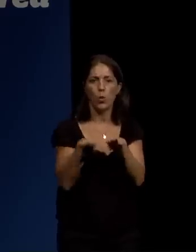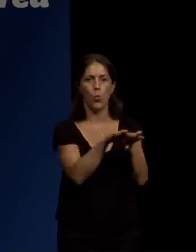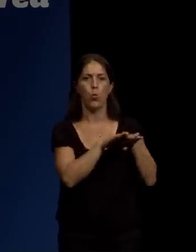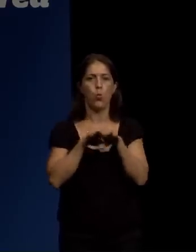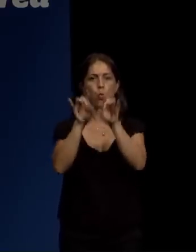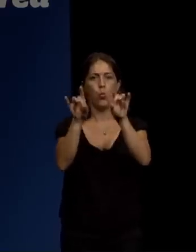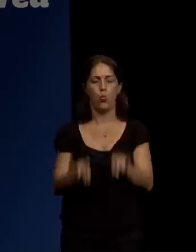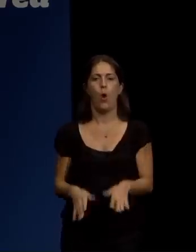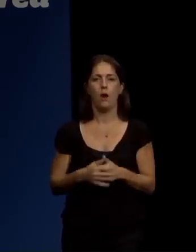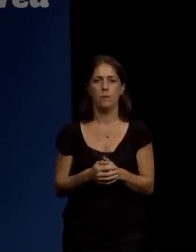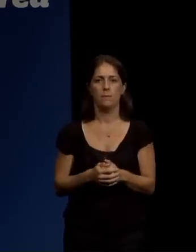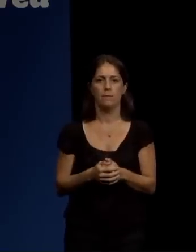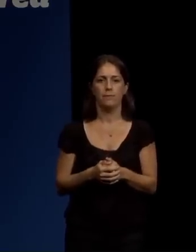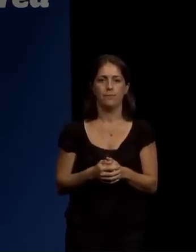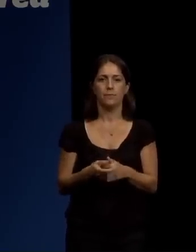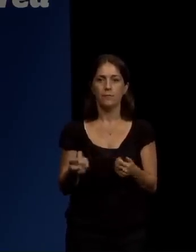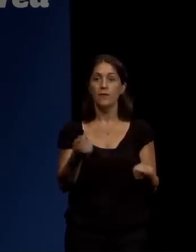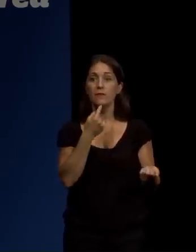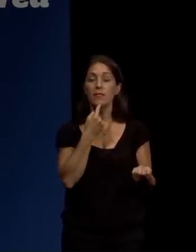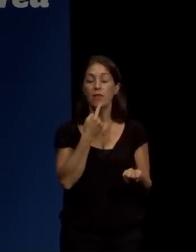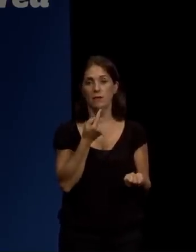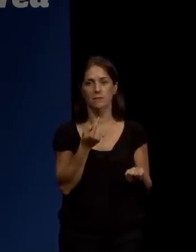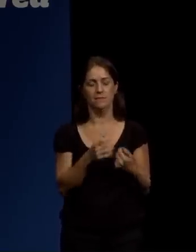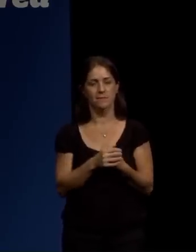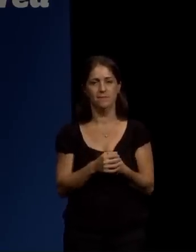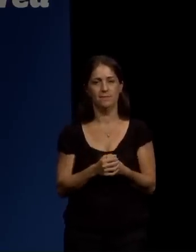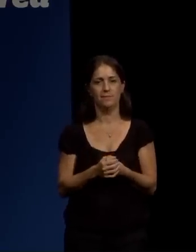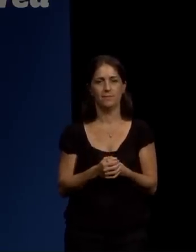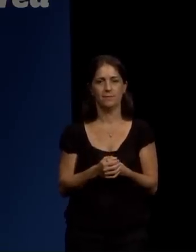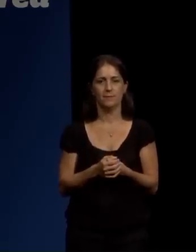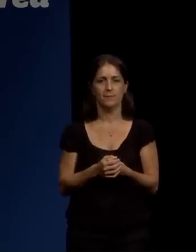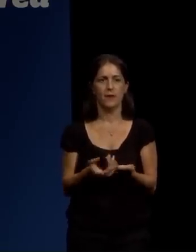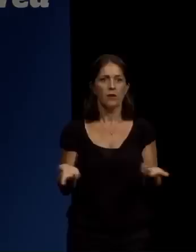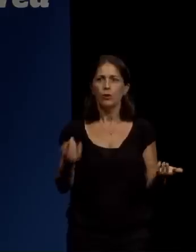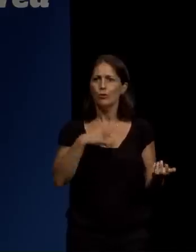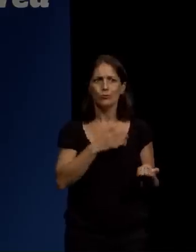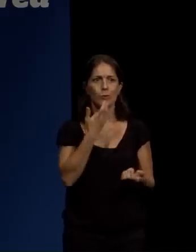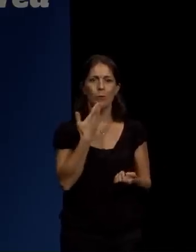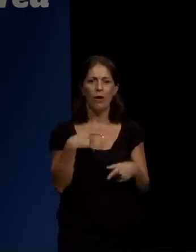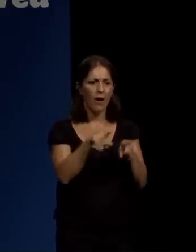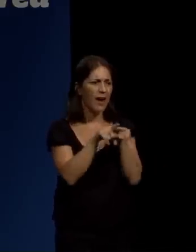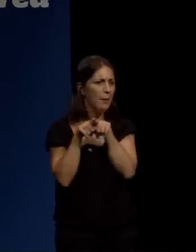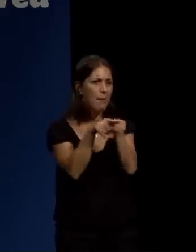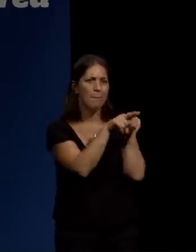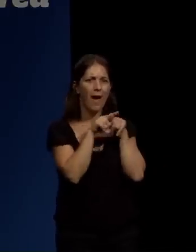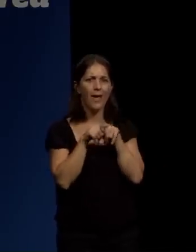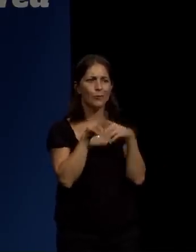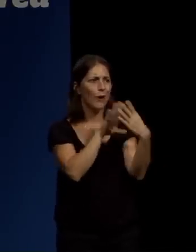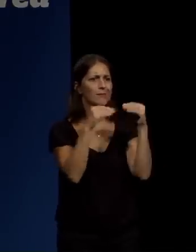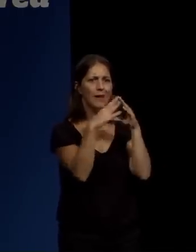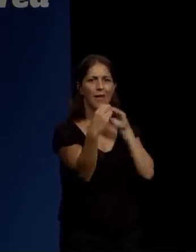en sendo semellantes as feridas, como un irmão che falo, como non íbamos falar como irmãos e como non éramos a ser capaces